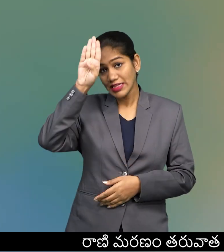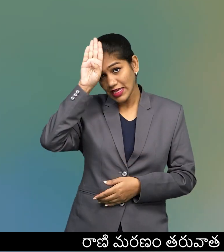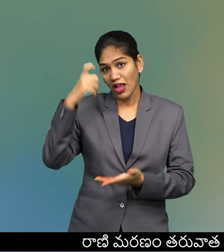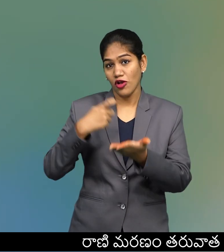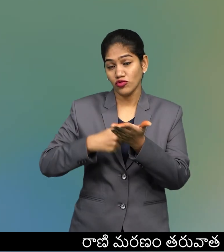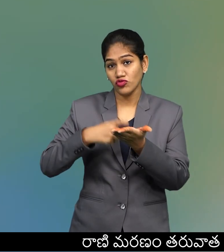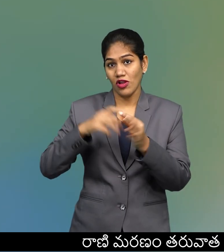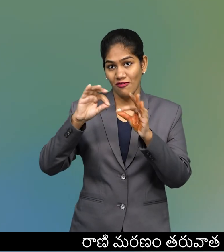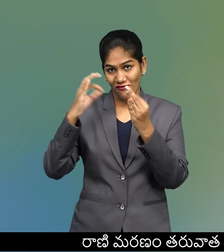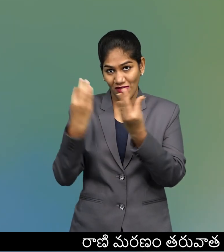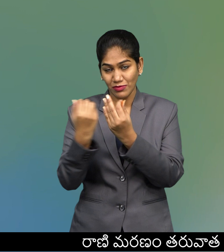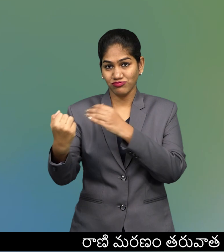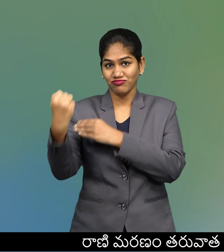చెందిన జేమ్స్